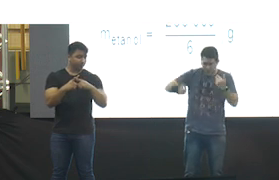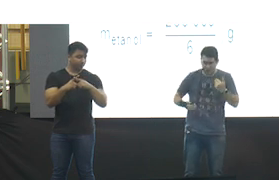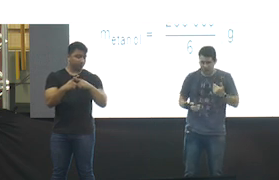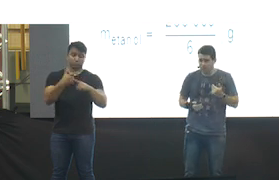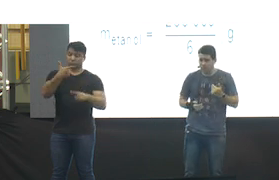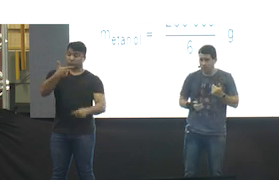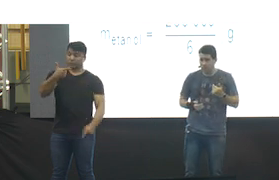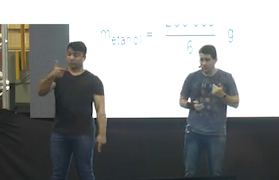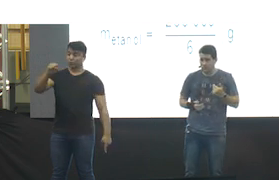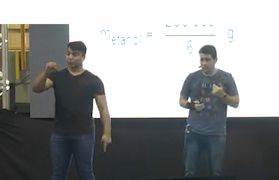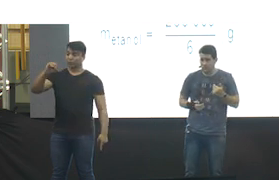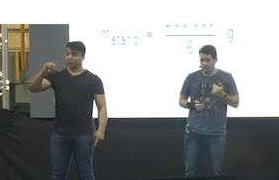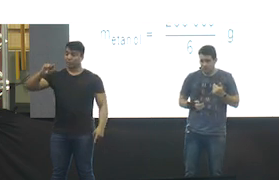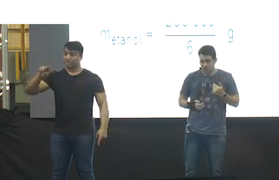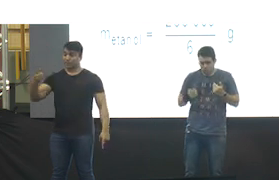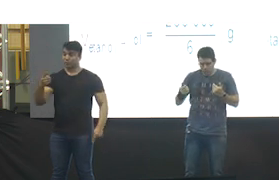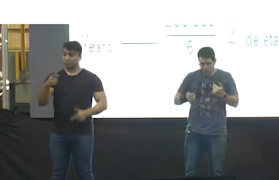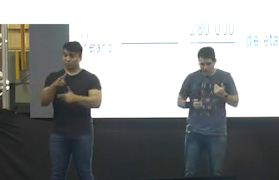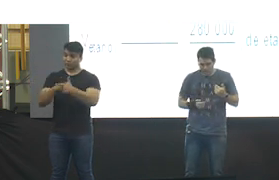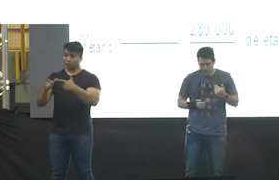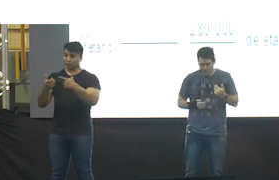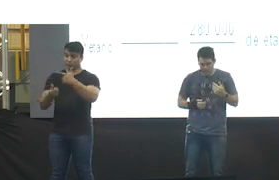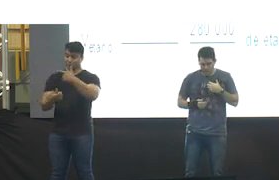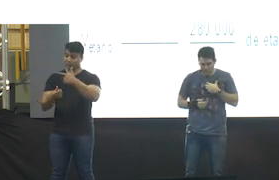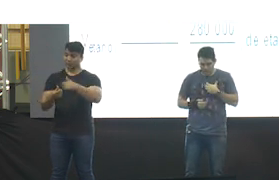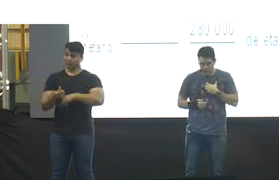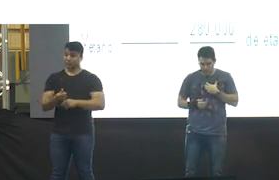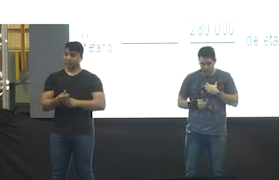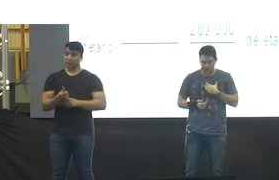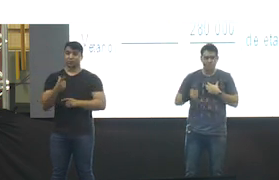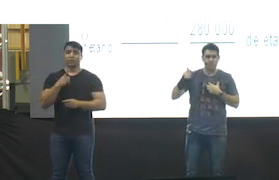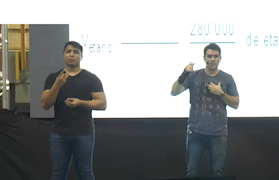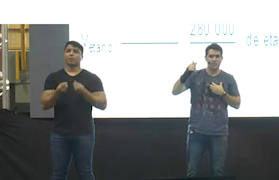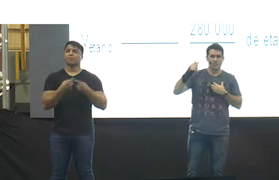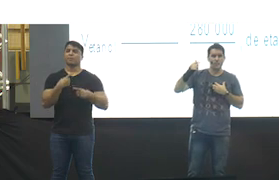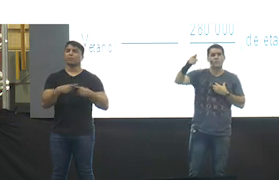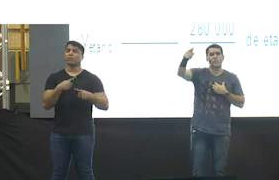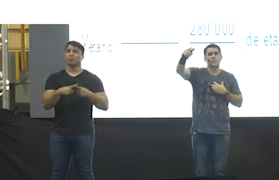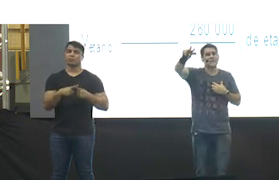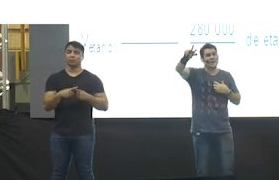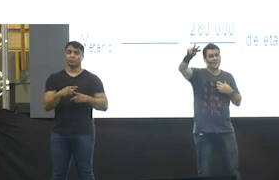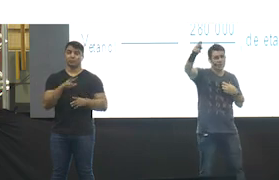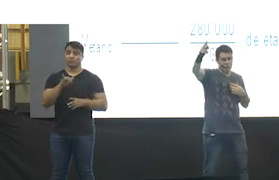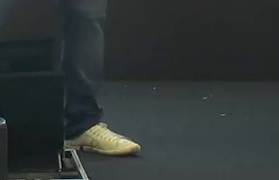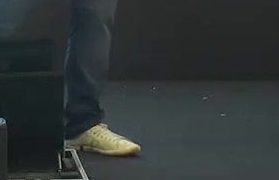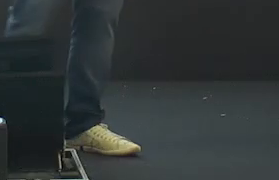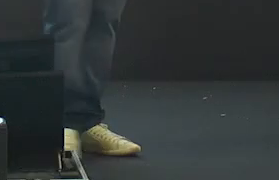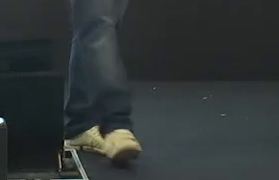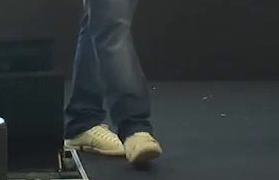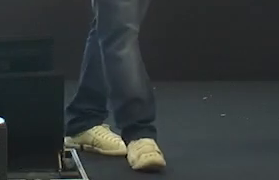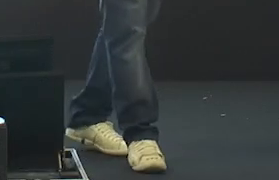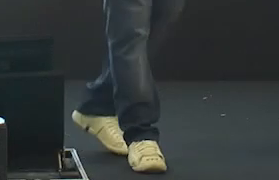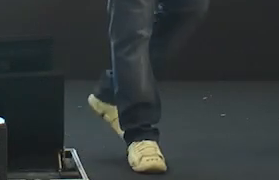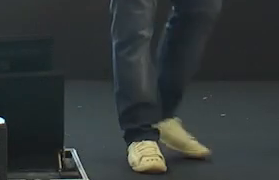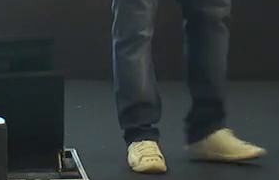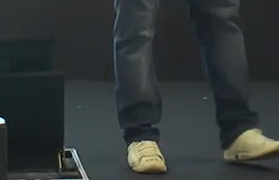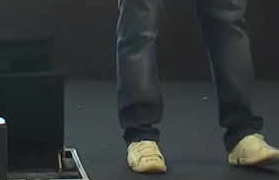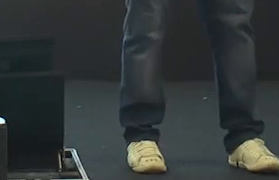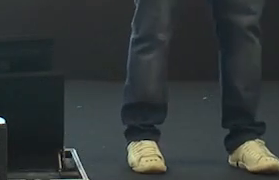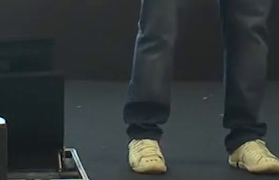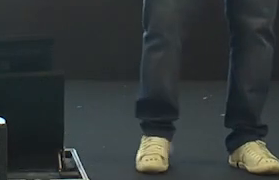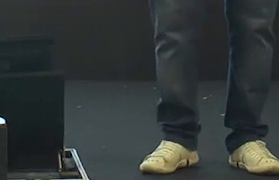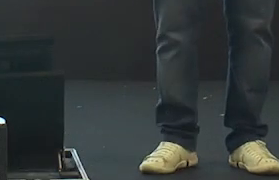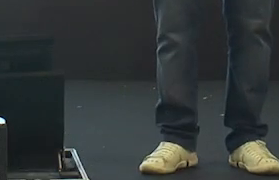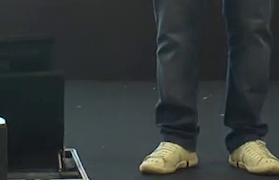mil dividido por 6. Quando eu faço essa continha, o que eu vou ter? Vou transformar de